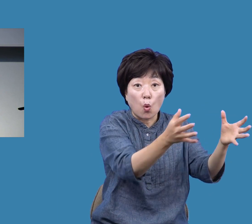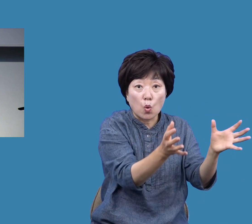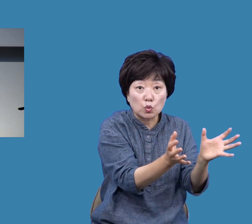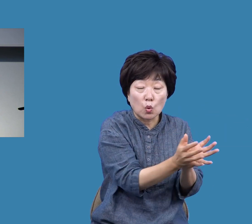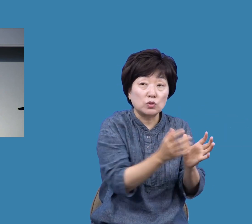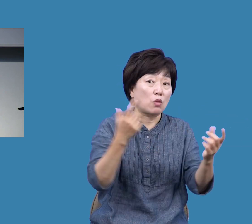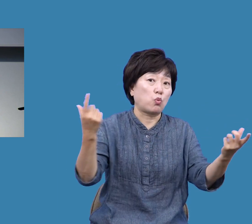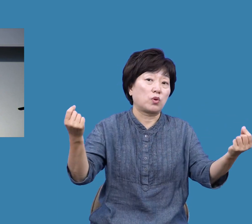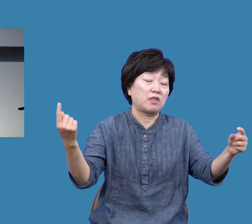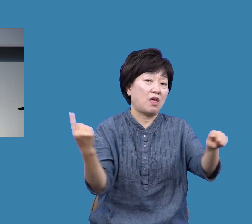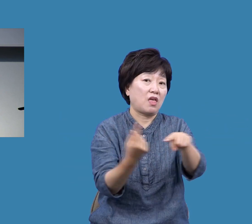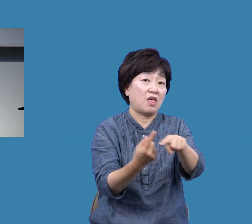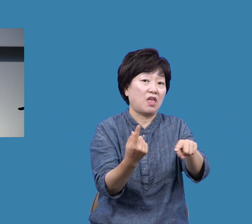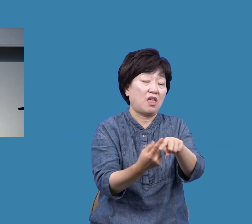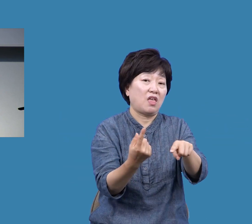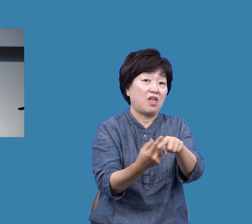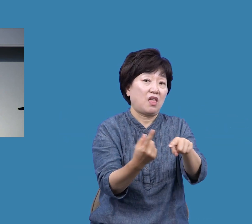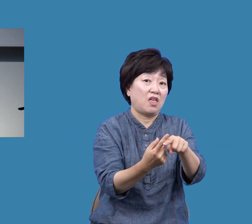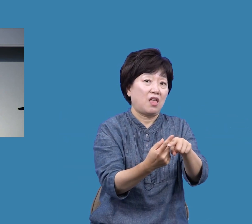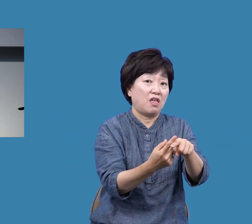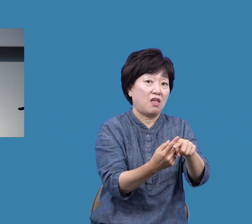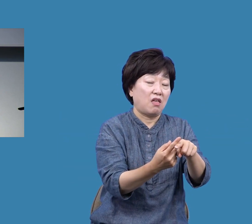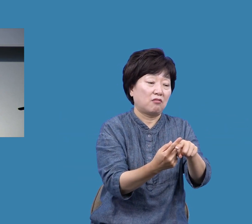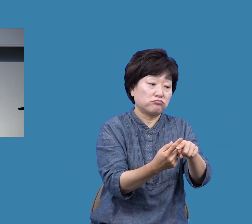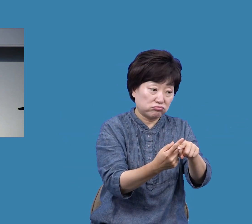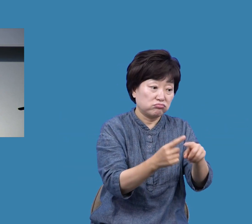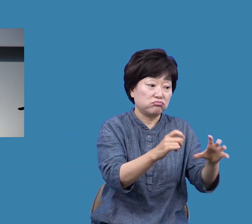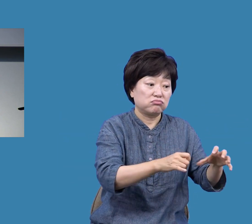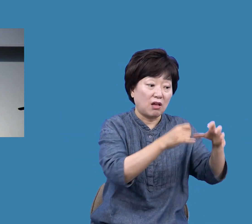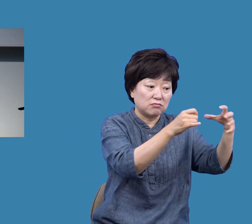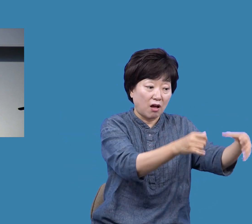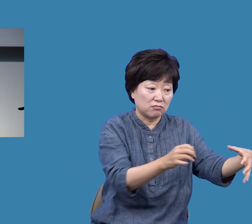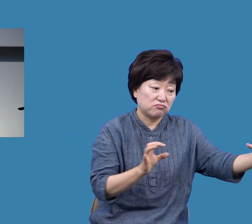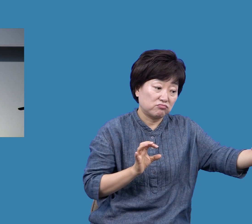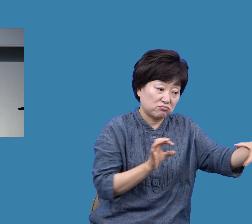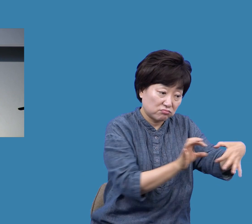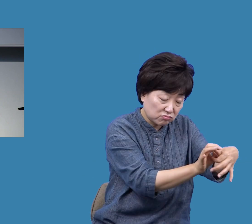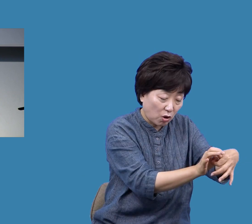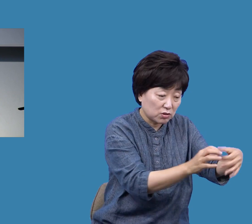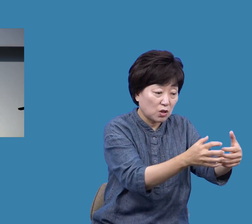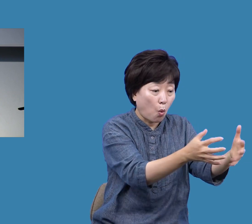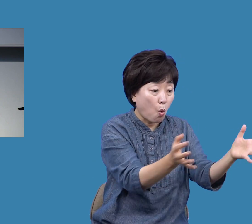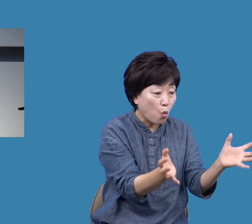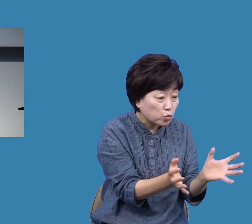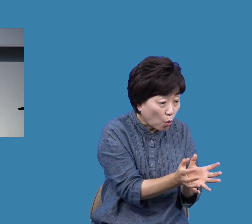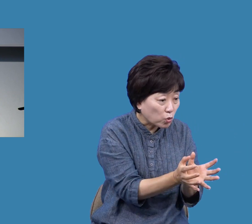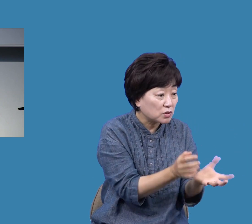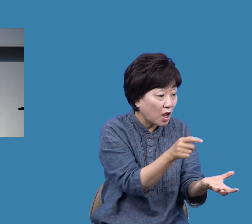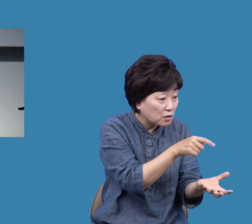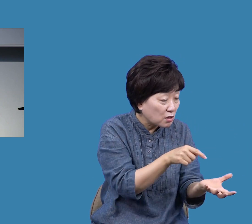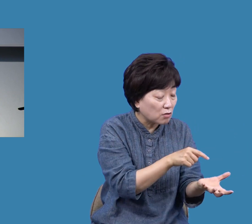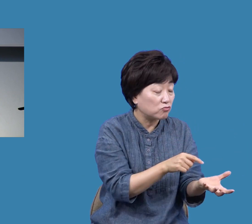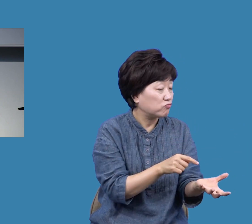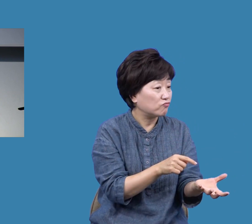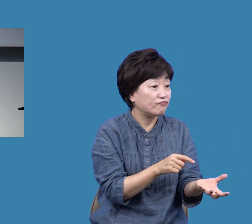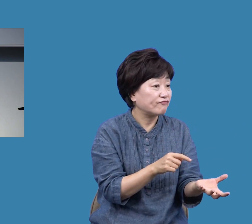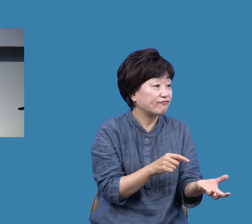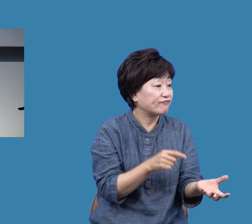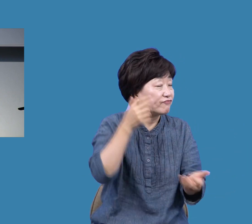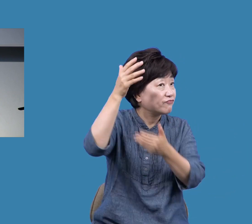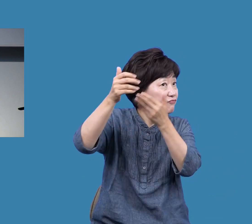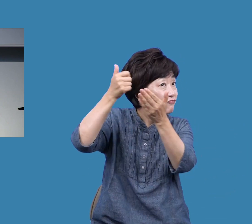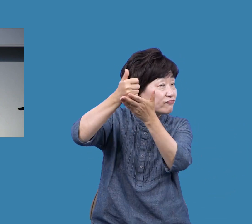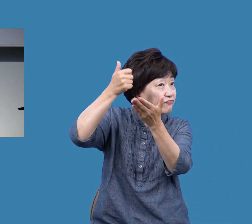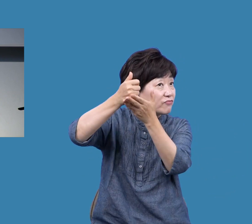돼서도요, 본인들은 잘 몰라요. 그래서 계속 영적인 공동체라고 생각을 하고 종교적인 행위들을 계속 추구를